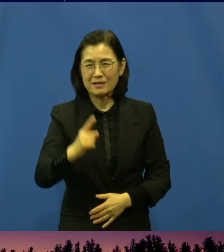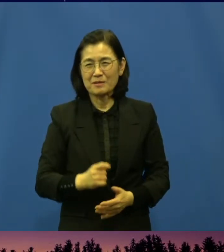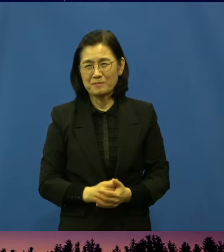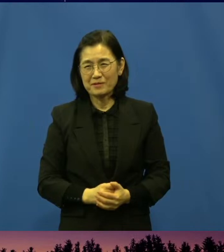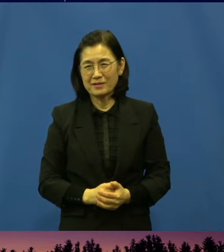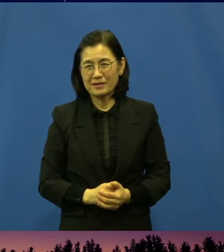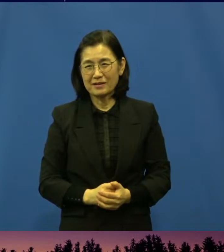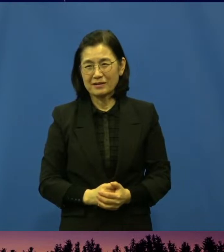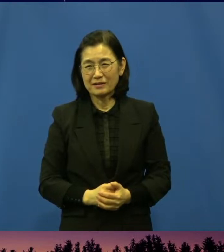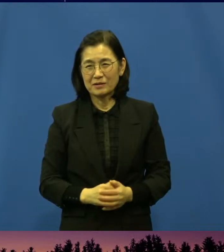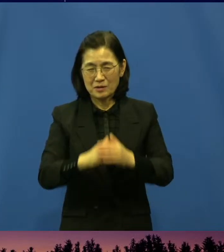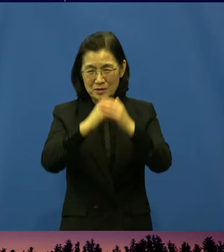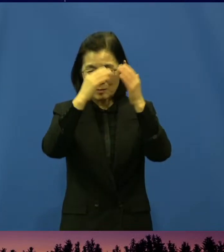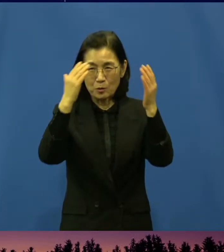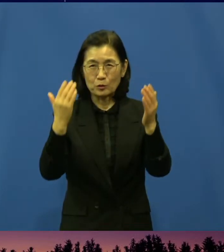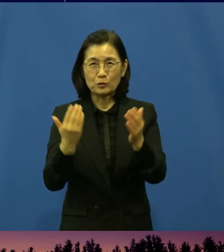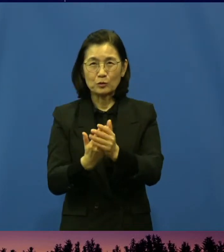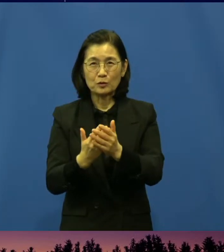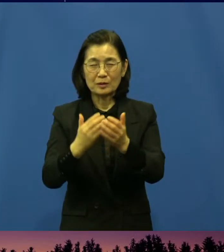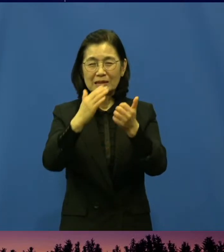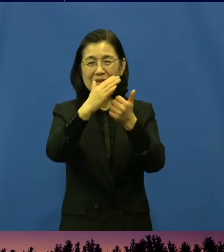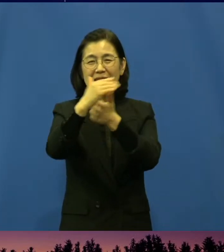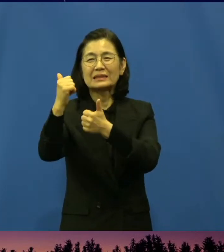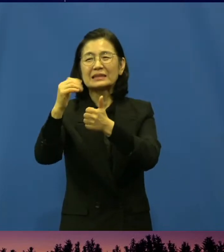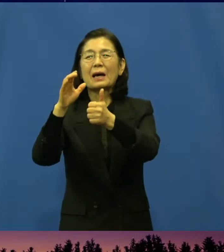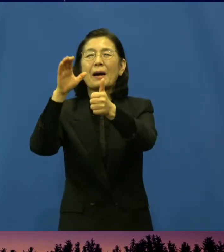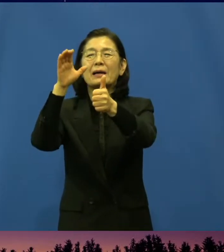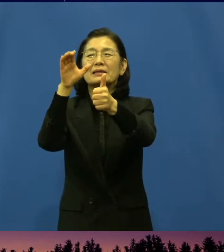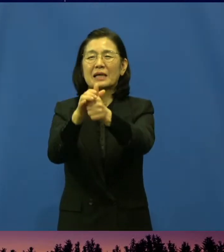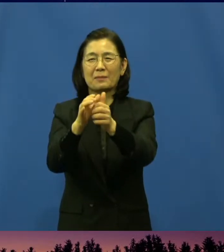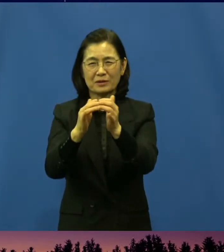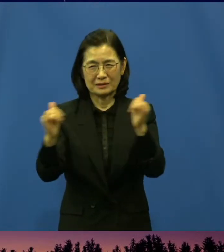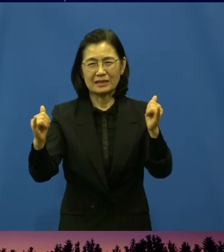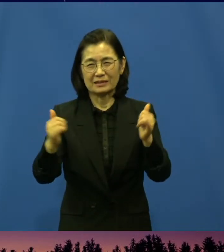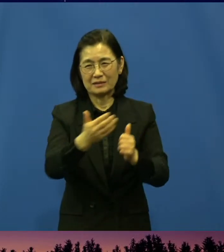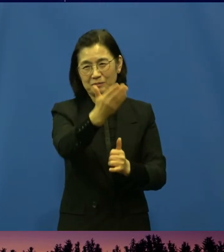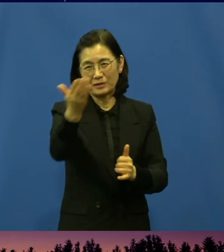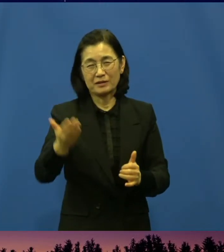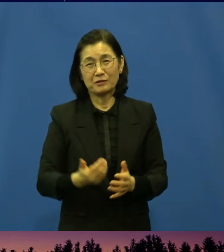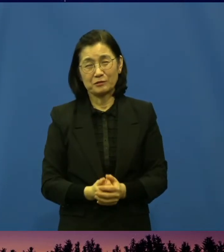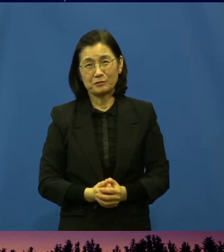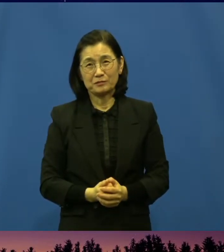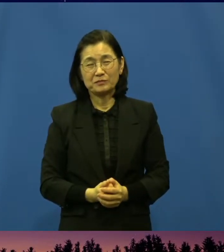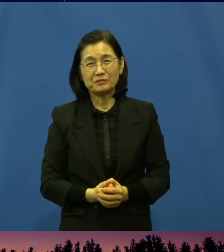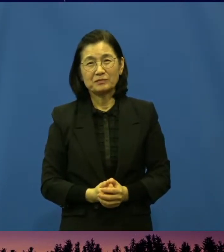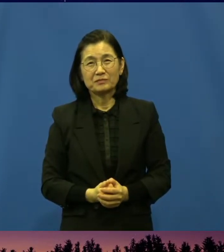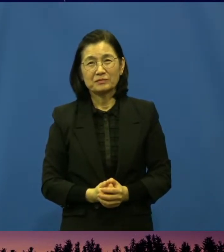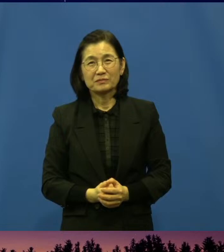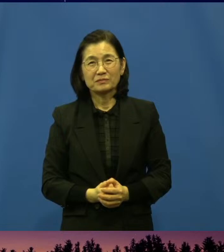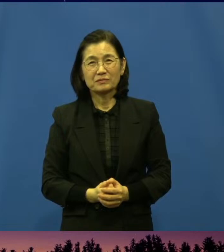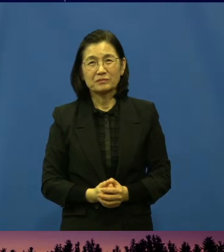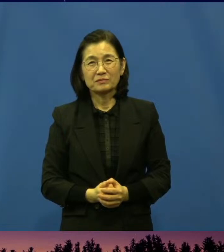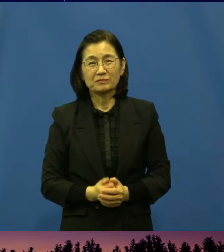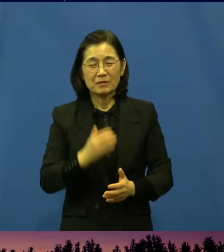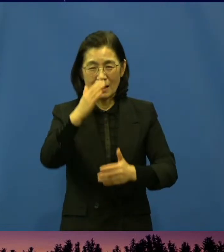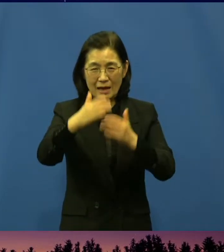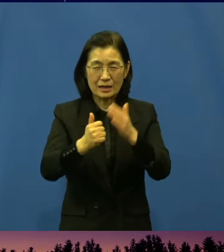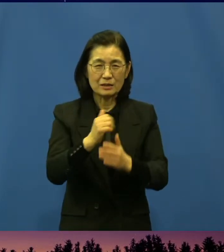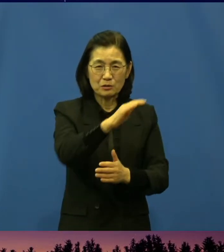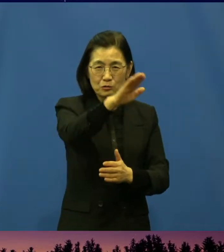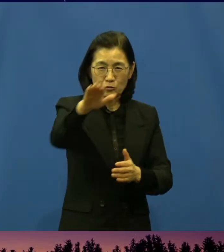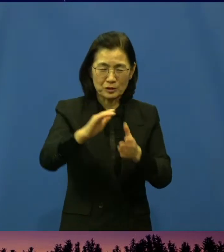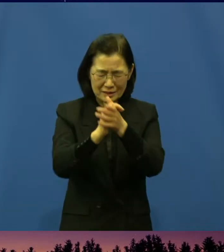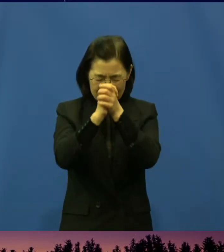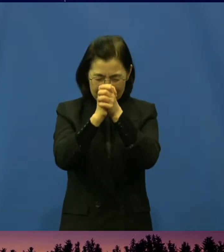여러분들 다 사명자예요. 사명자죠. 예, 하나님께서 우리의 또 기도를 사용해 주실 줄로